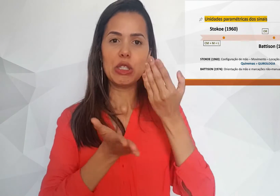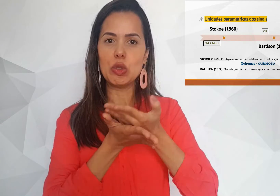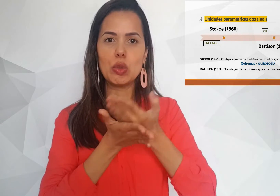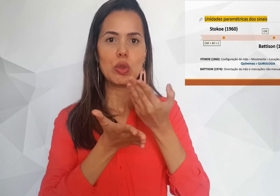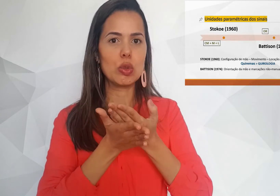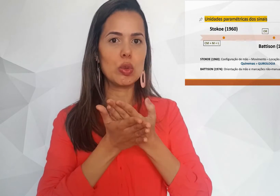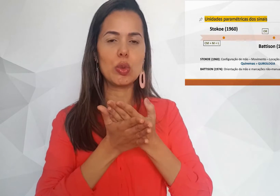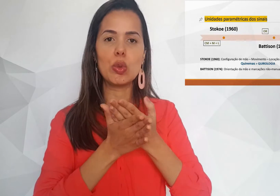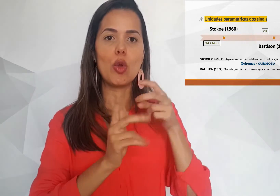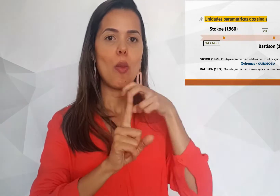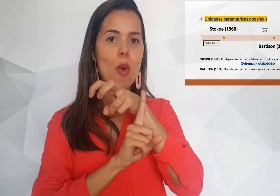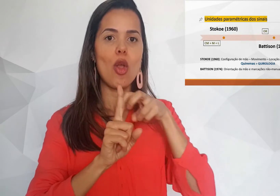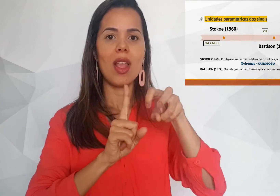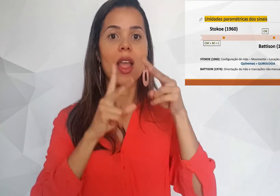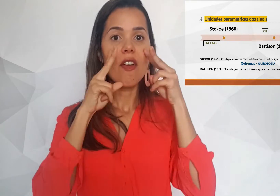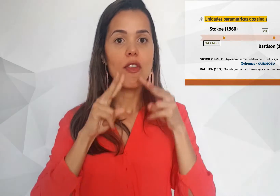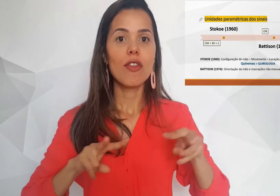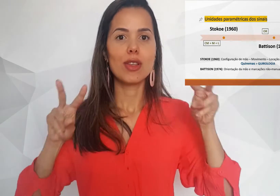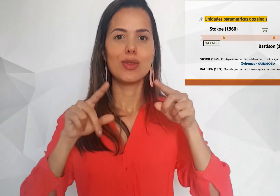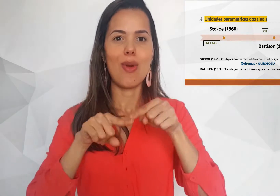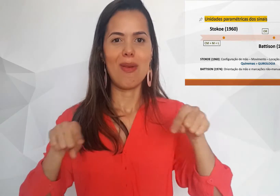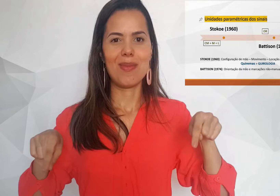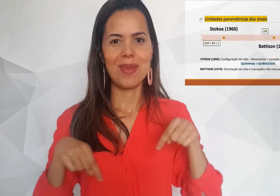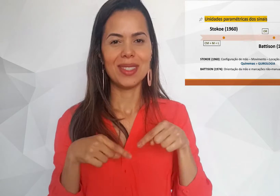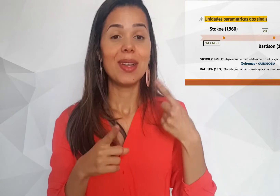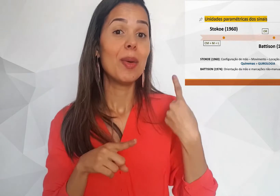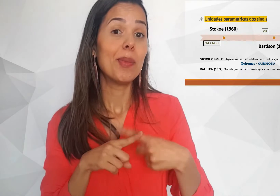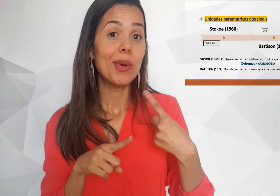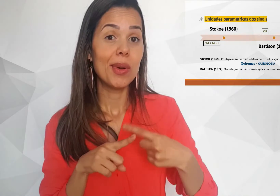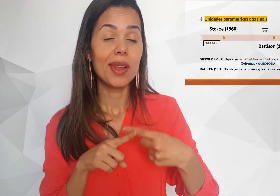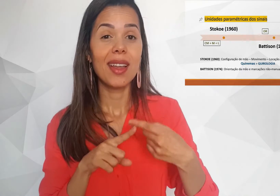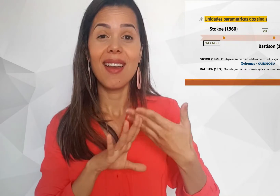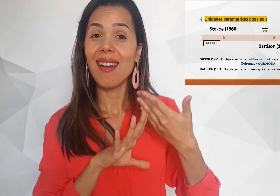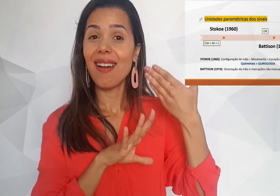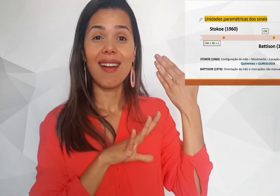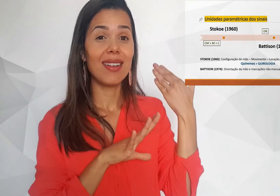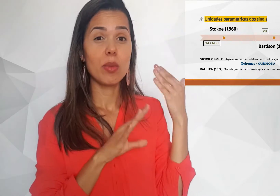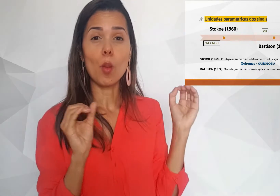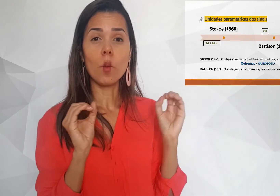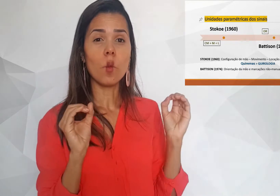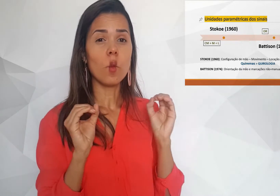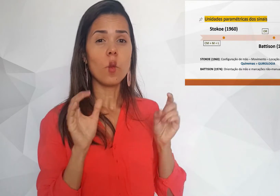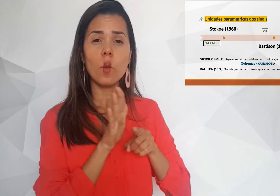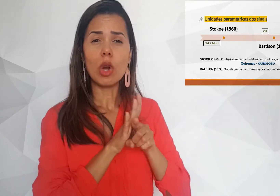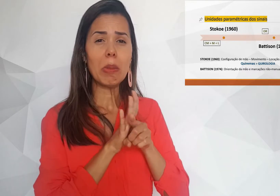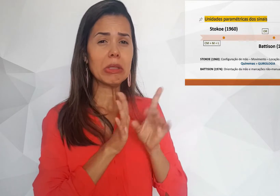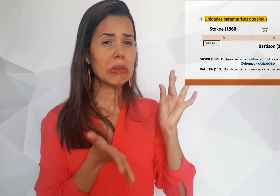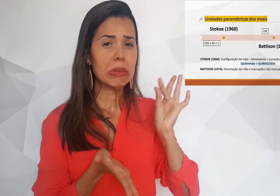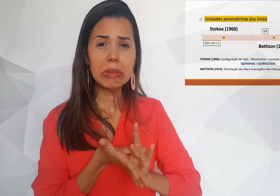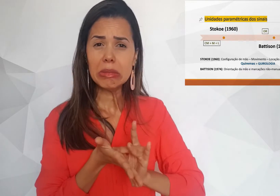estudos feitos em línguas de modalidade não oral. Por que a partir daí? Porque desde então não se tinha nenhum